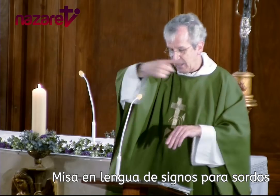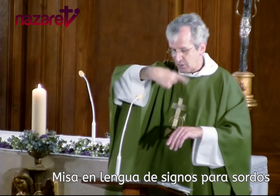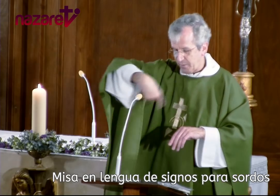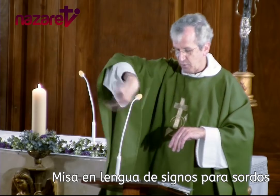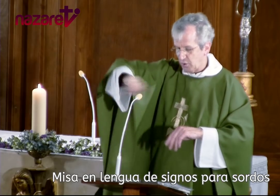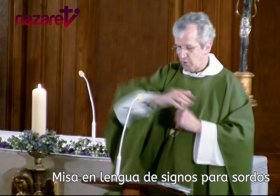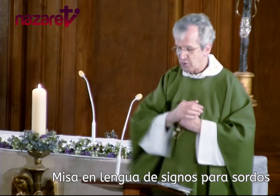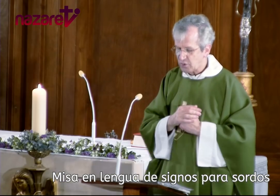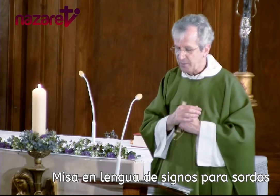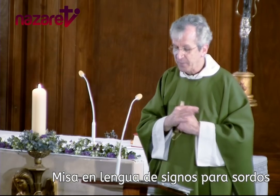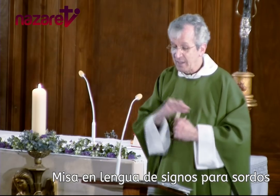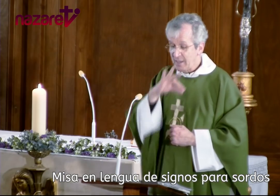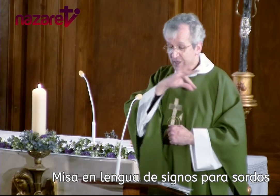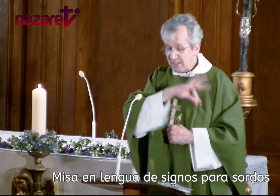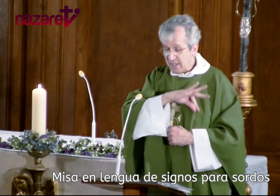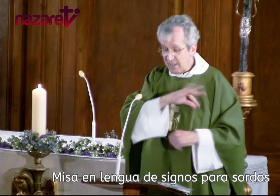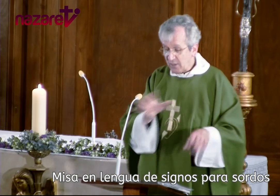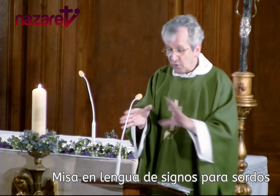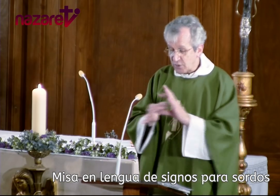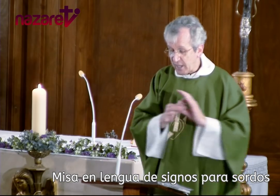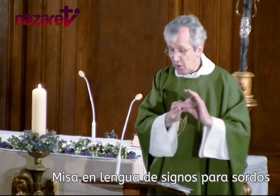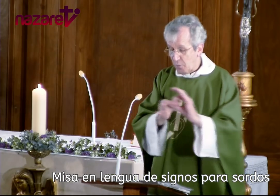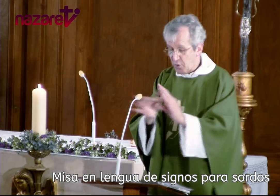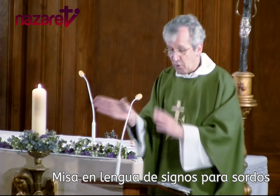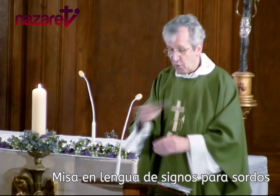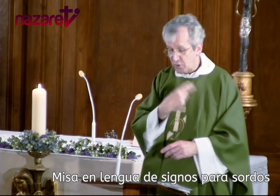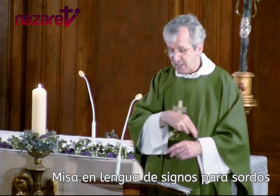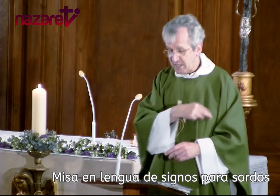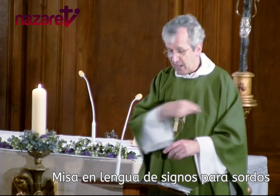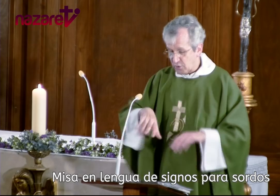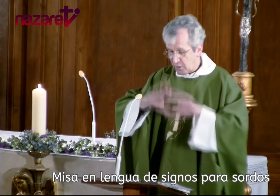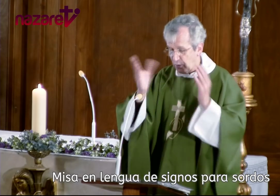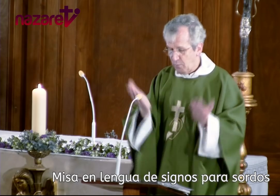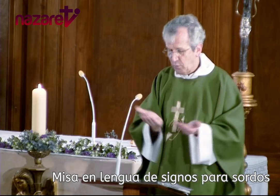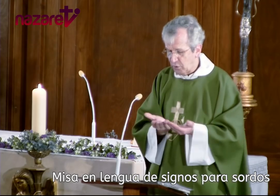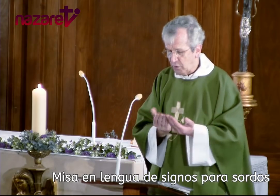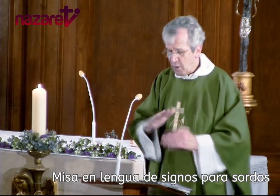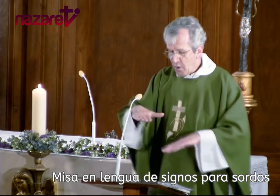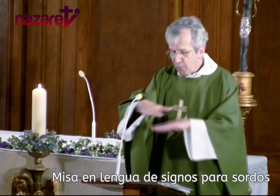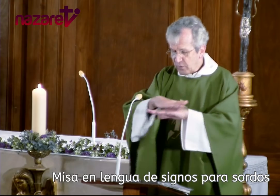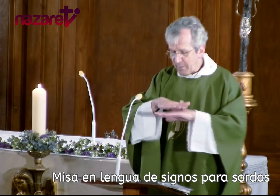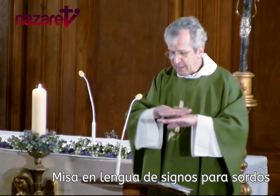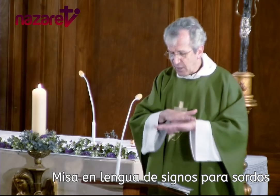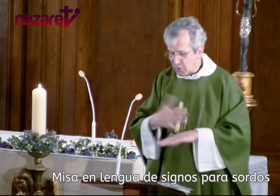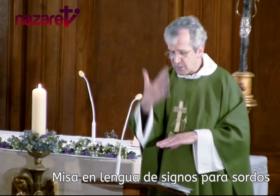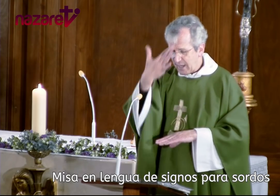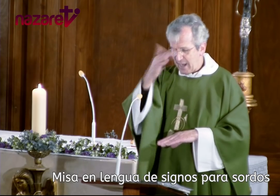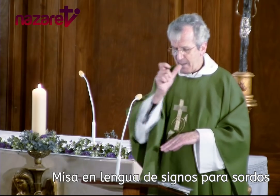sobre vosotros. Amén. Sintiéndonos en comunión con los cristianos de todo el mundo, fundamentados en la palabra